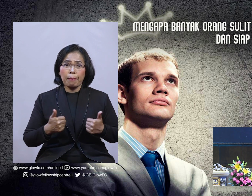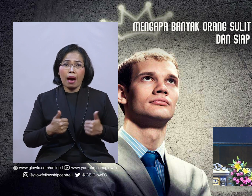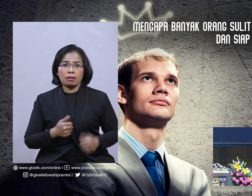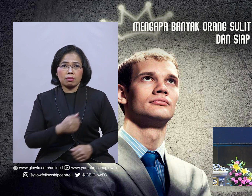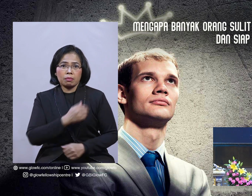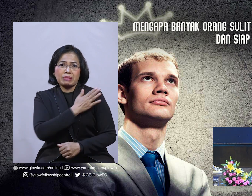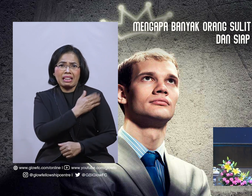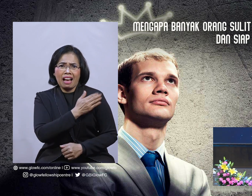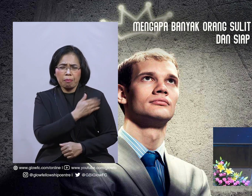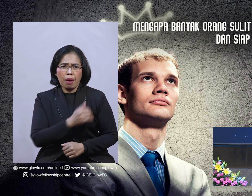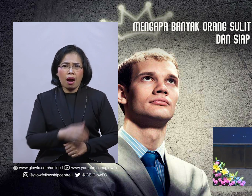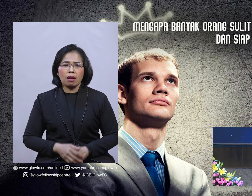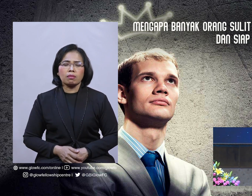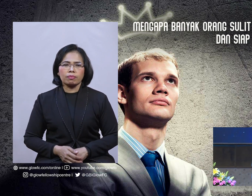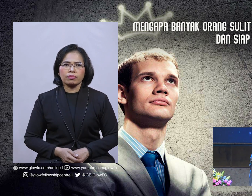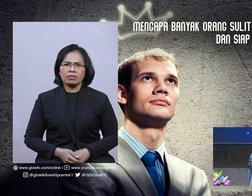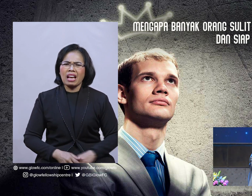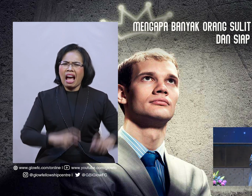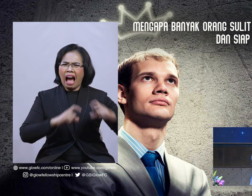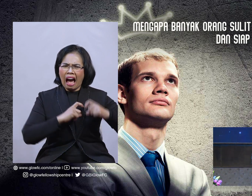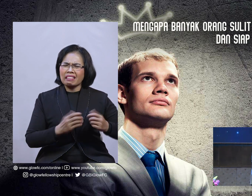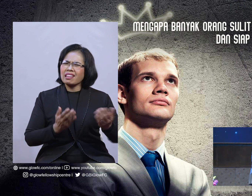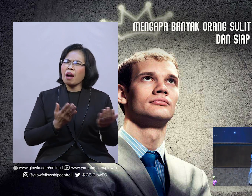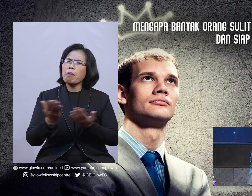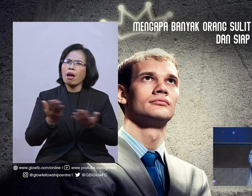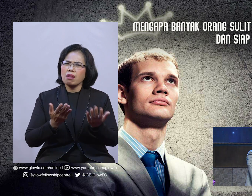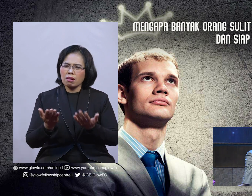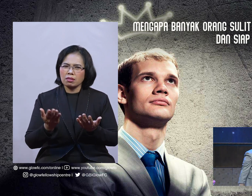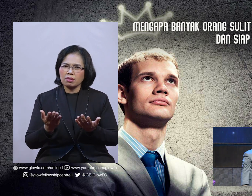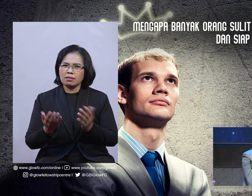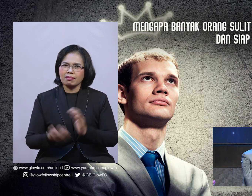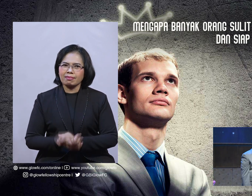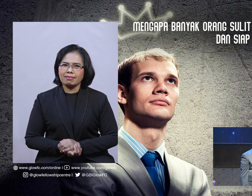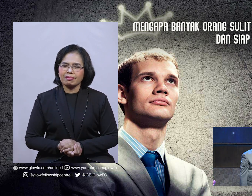hampa hati yang melayani Mengapa